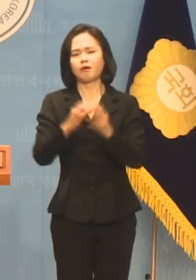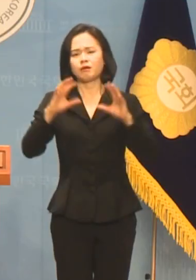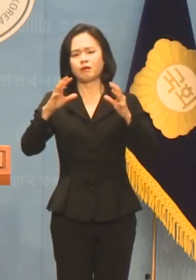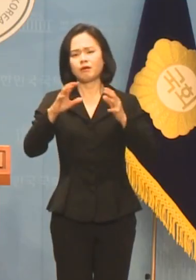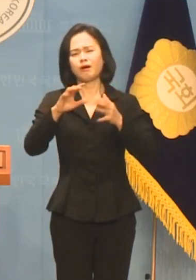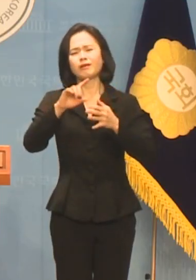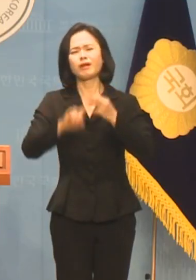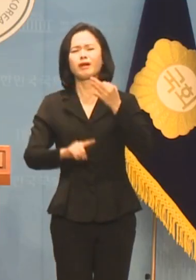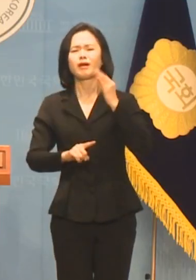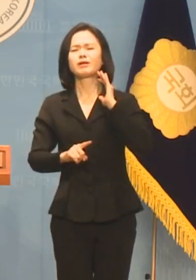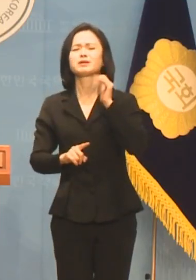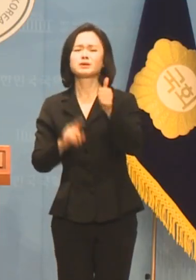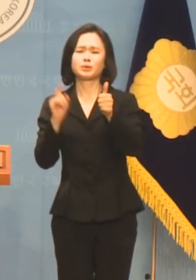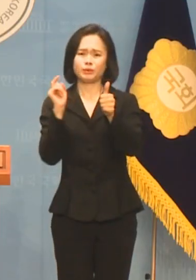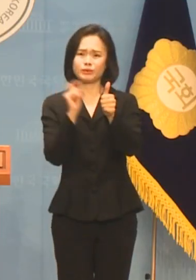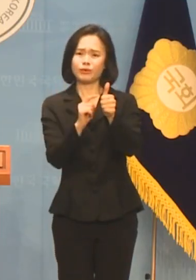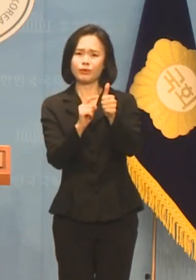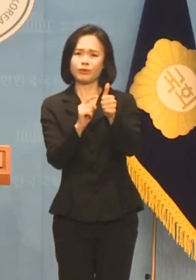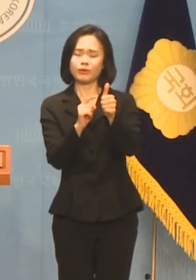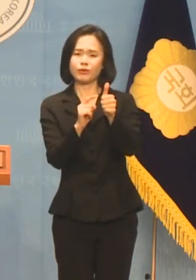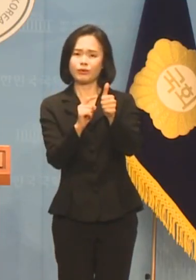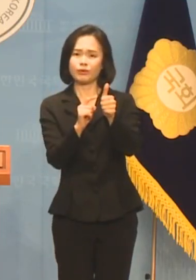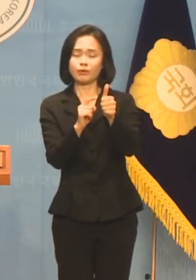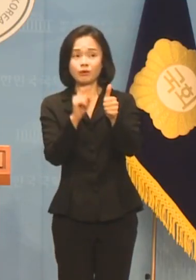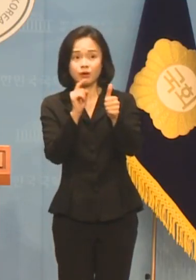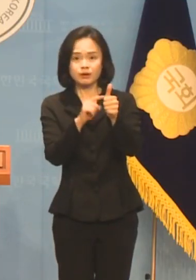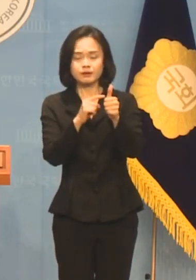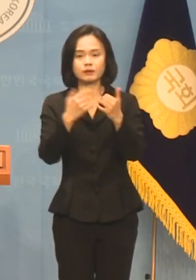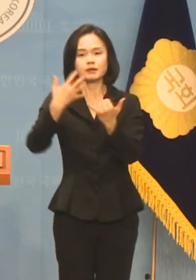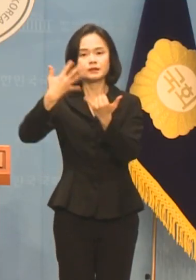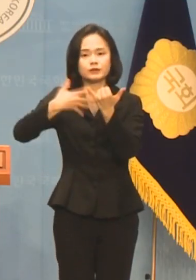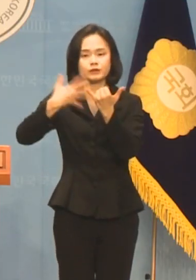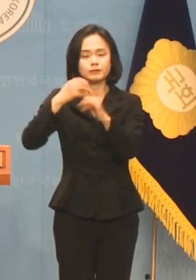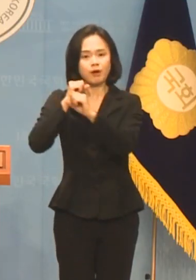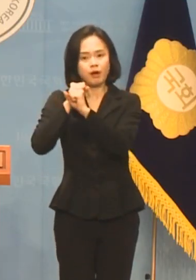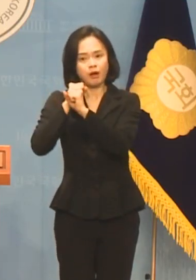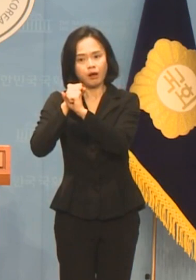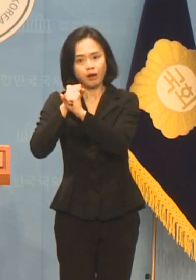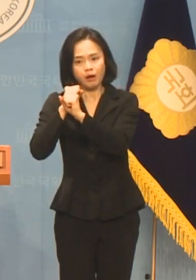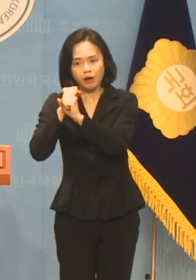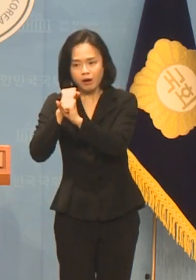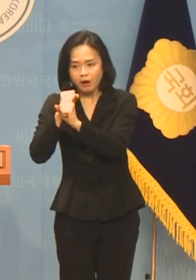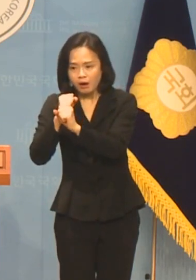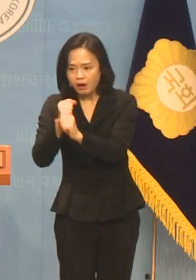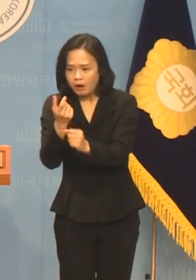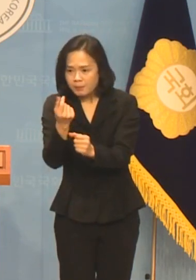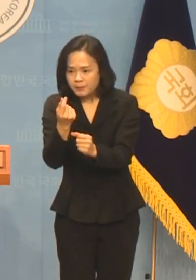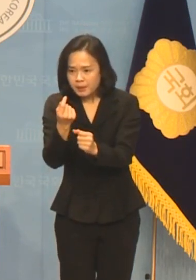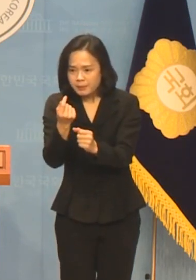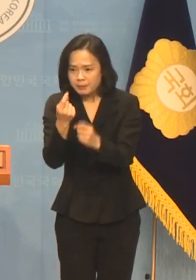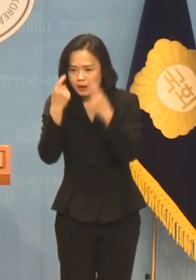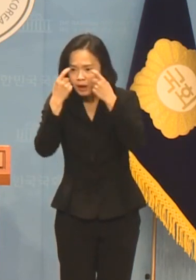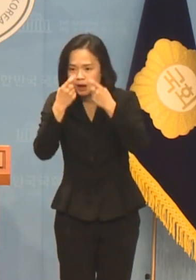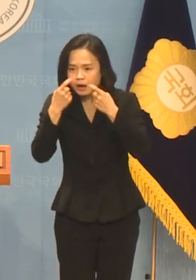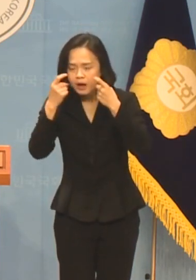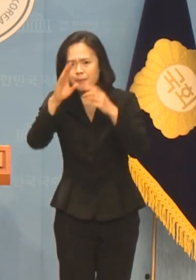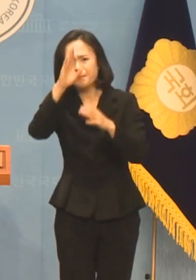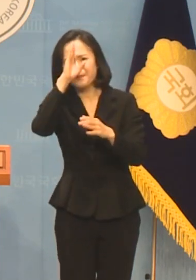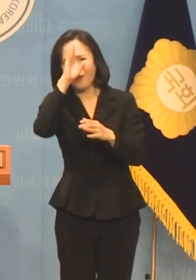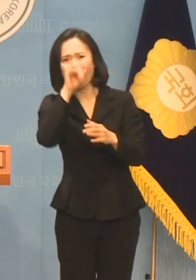그 대통령이 알고리즘에 의해 확증 편향, 편집증, 과대망상 상태에 빠진 상황이